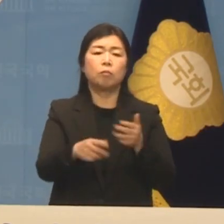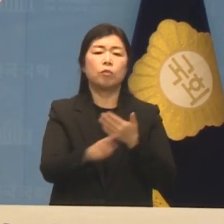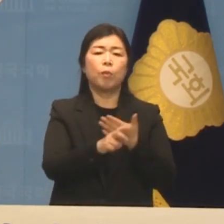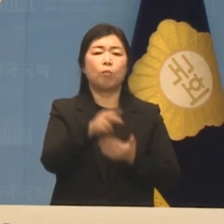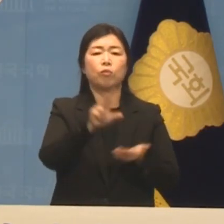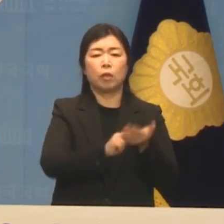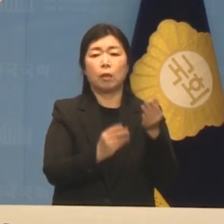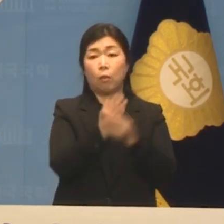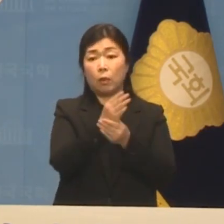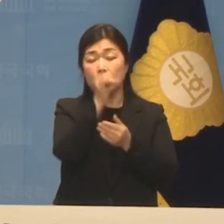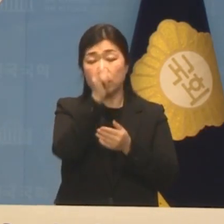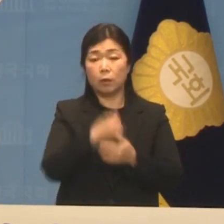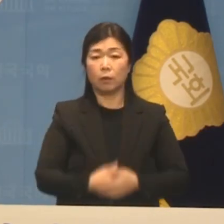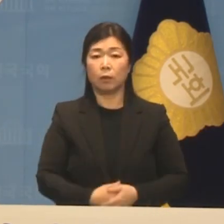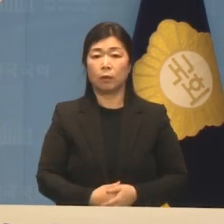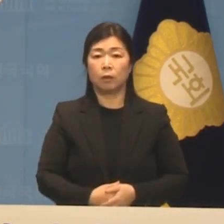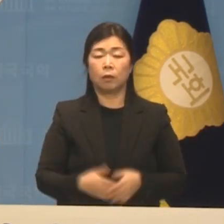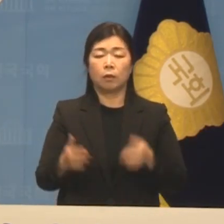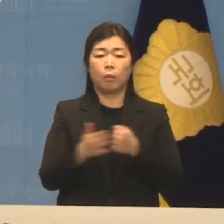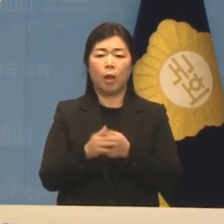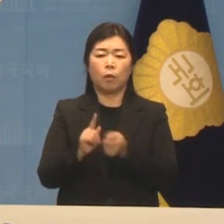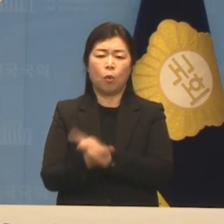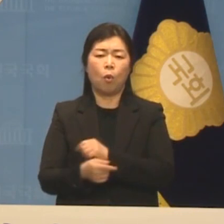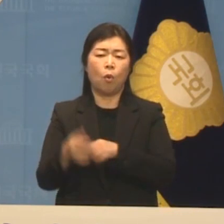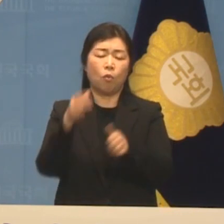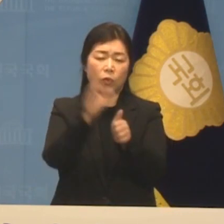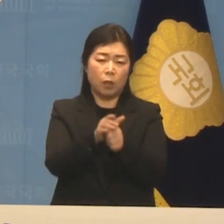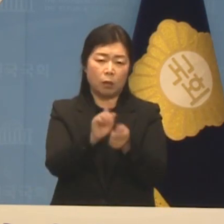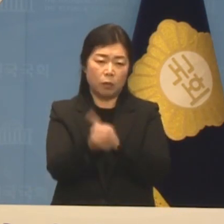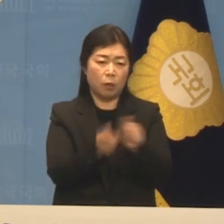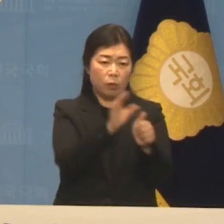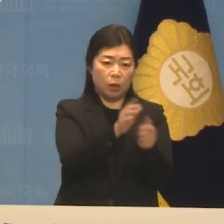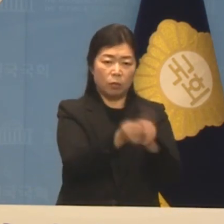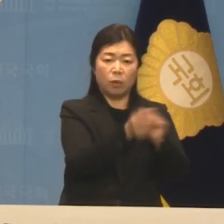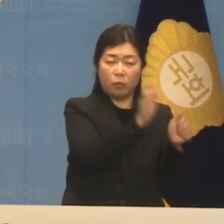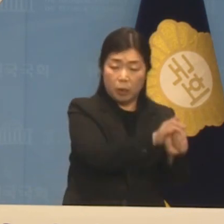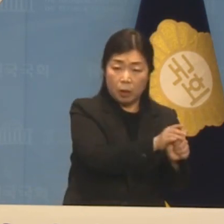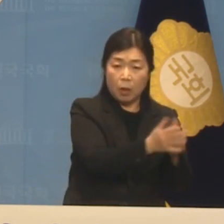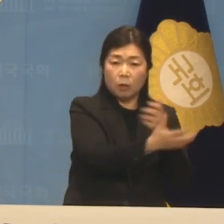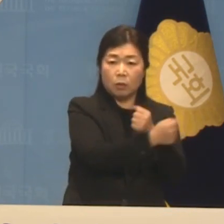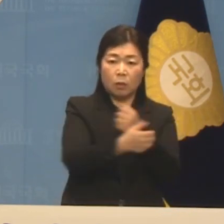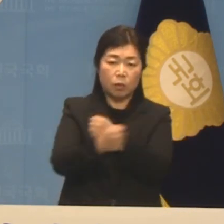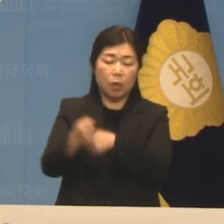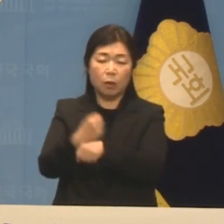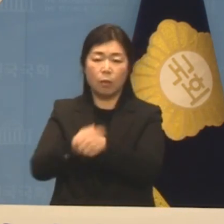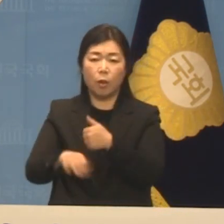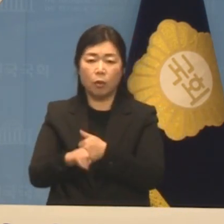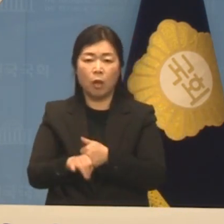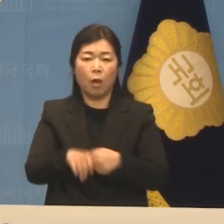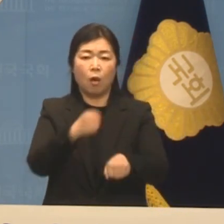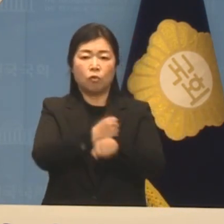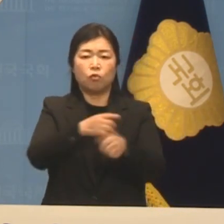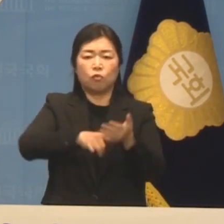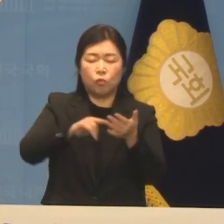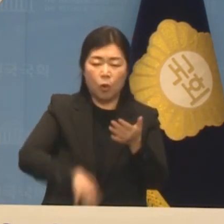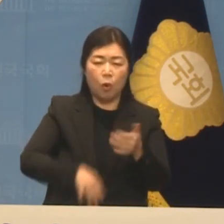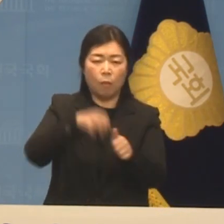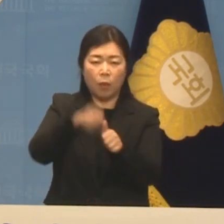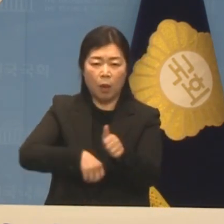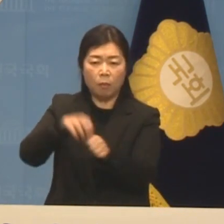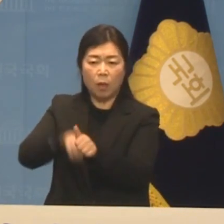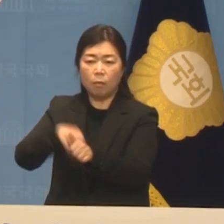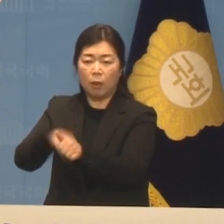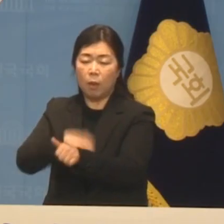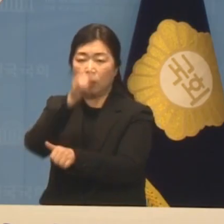있는 추세입니다. 이러한 재위탁 구조는 팀장제라는 이름으로 2중, 3중 수수료 착취 구조를 용인하도록